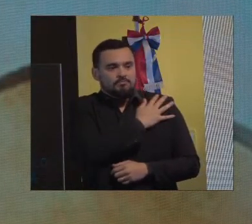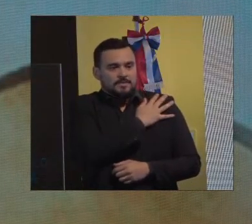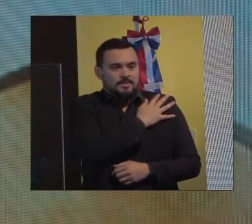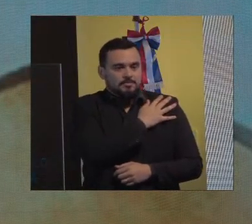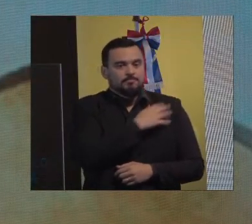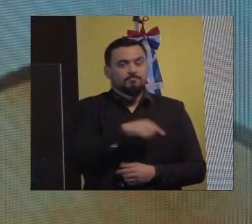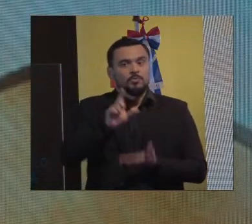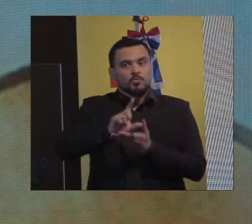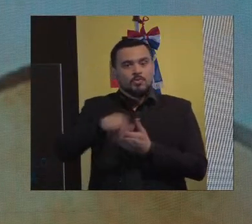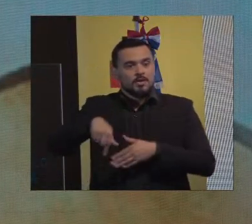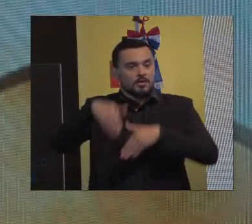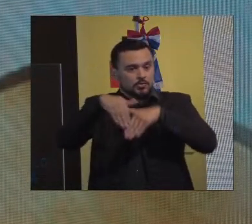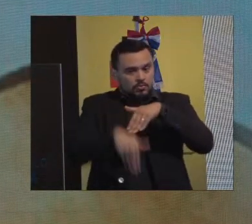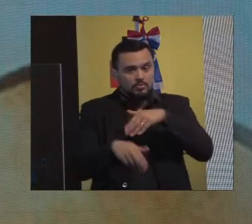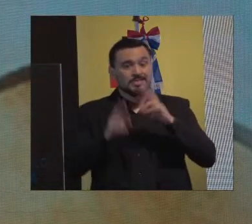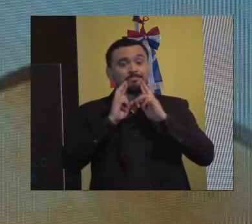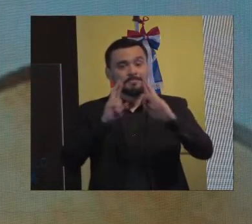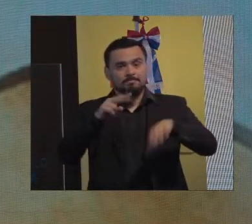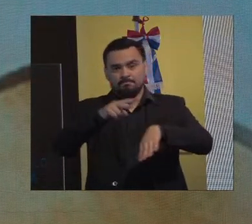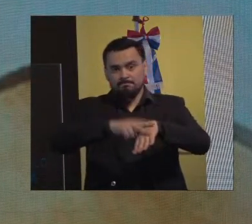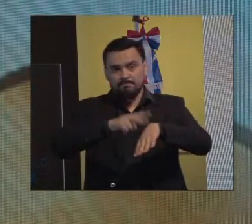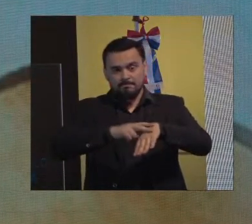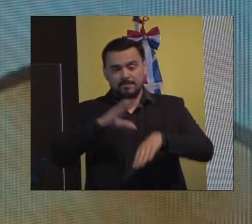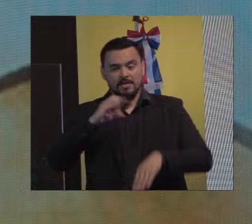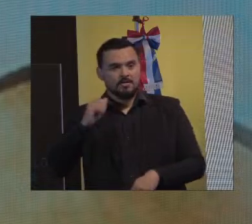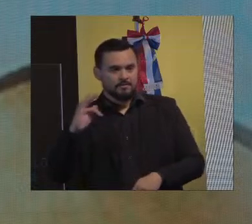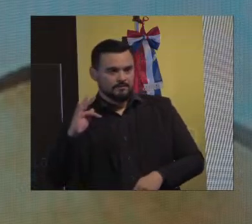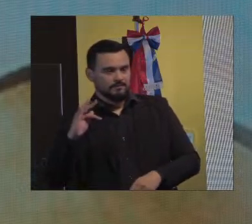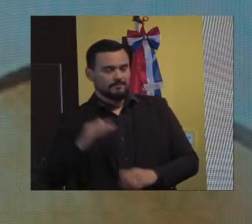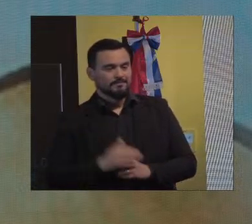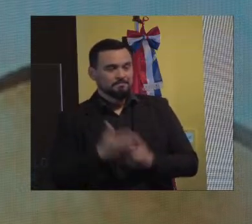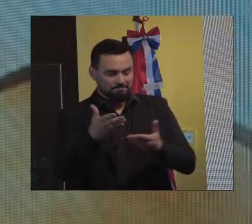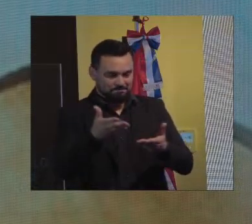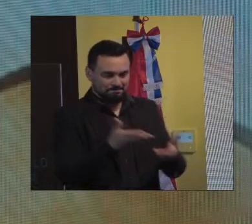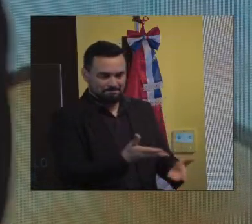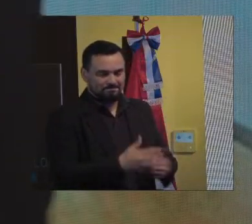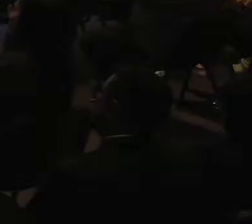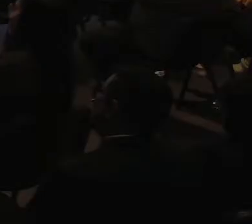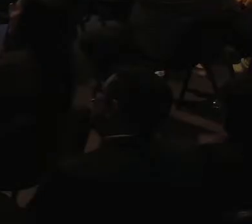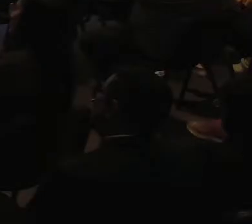y representante en Paraguay de CAF. Lo escuchamos.